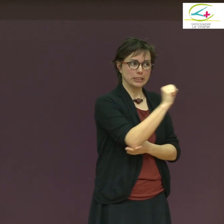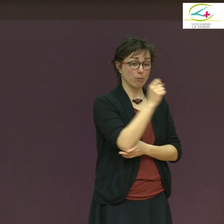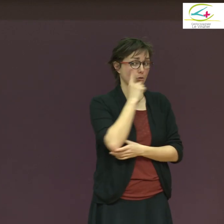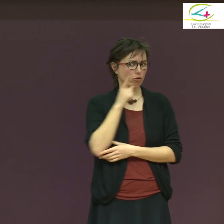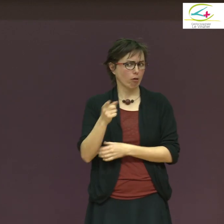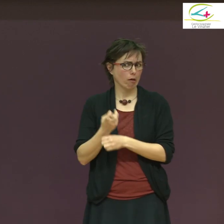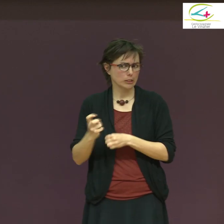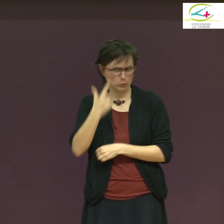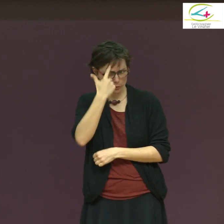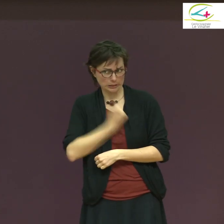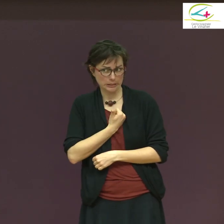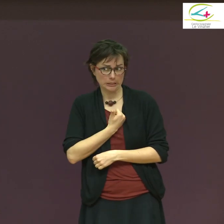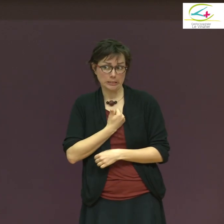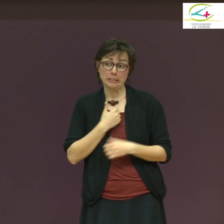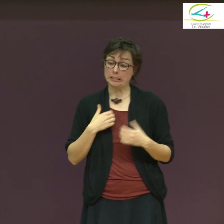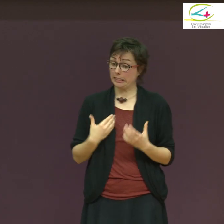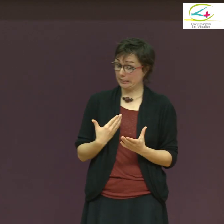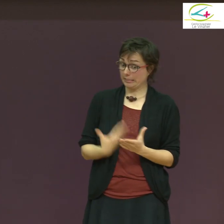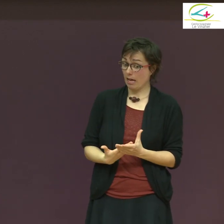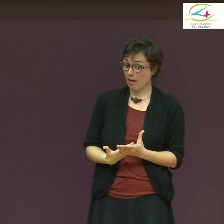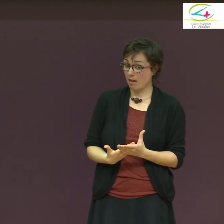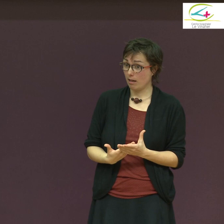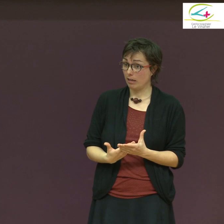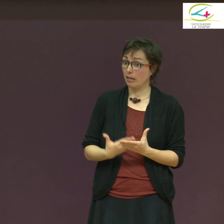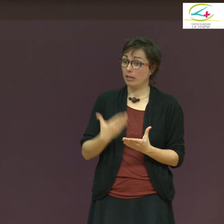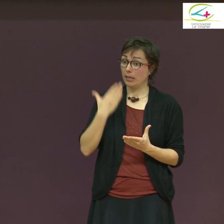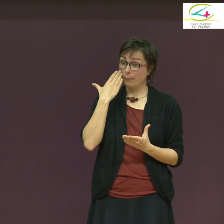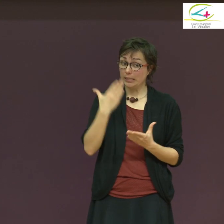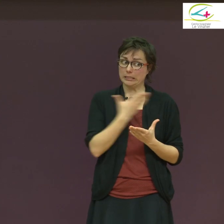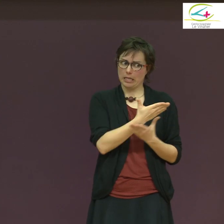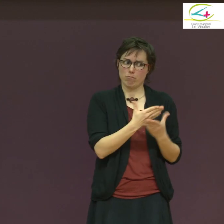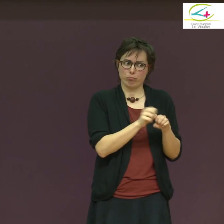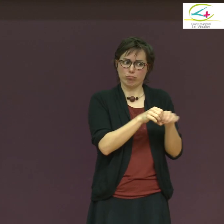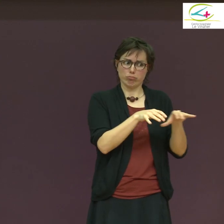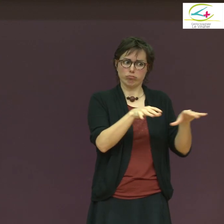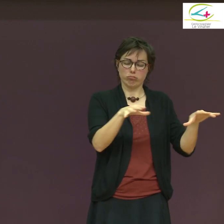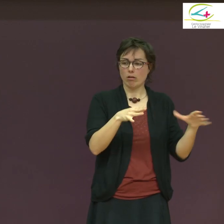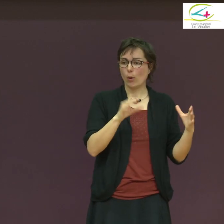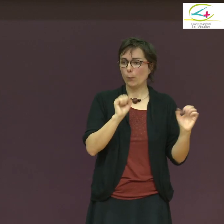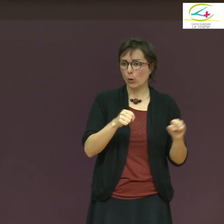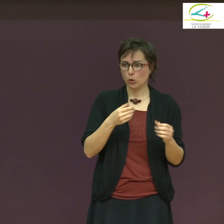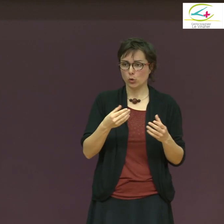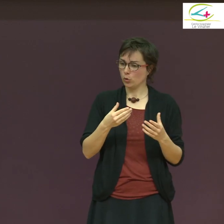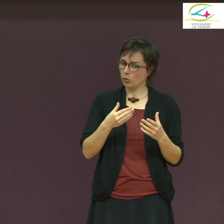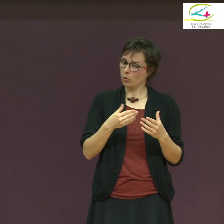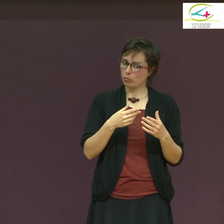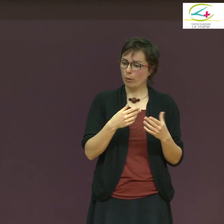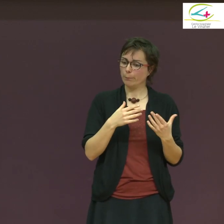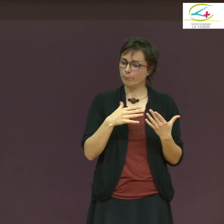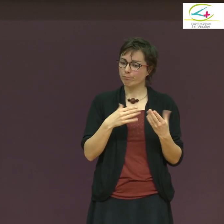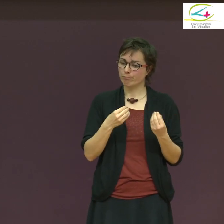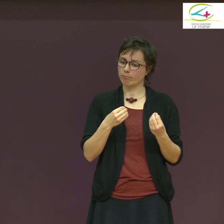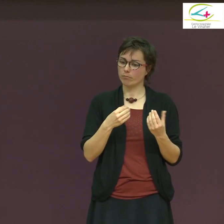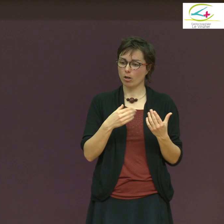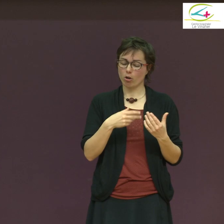Et du coup, ça, ça peut aider, le propagement, ça peut aider justement à remarquer si une personne